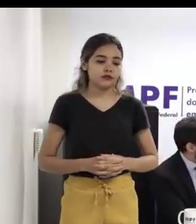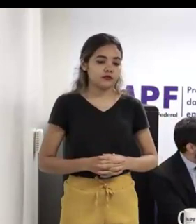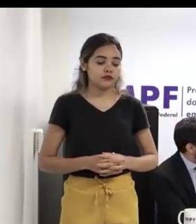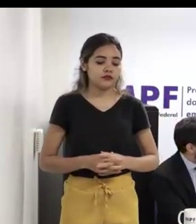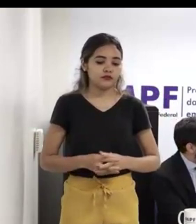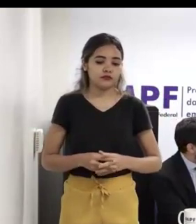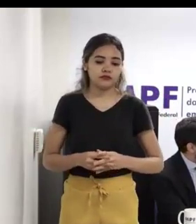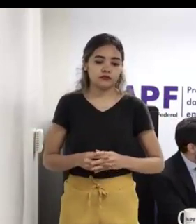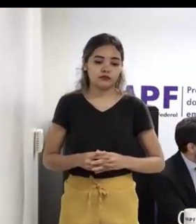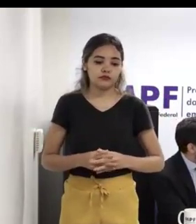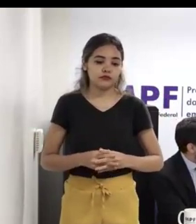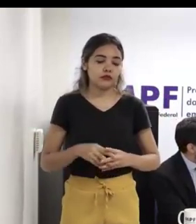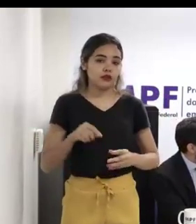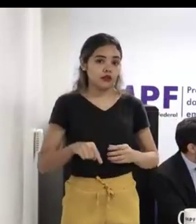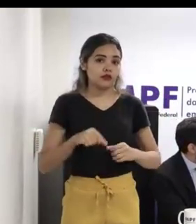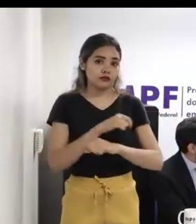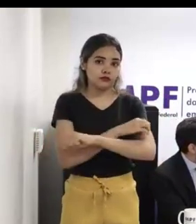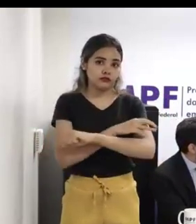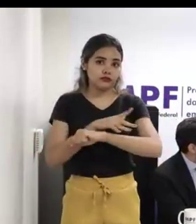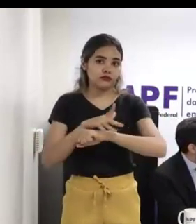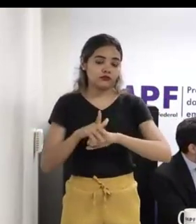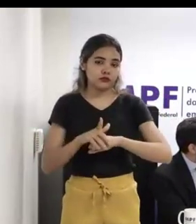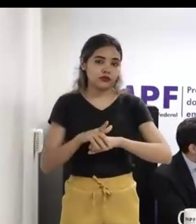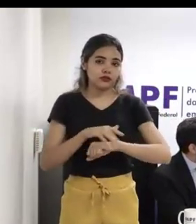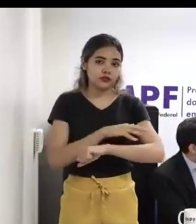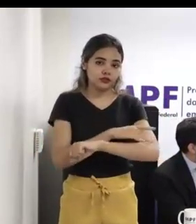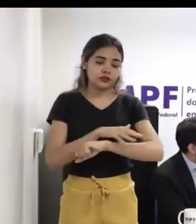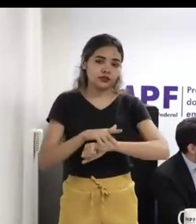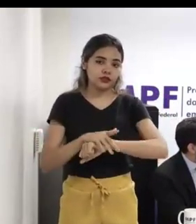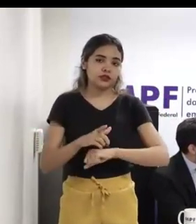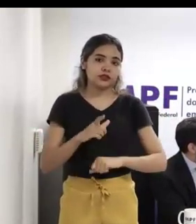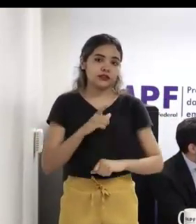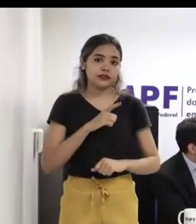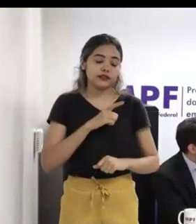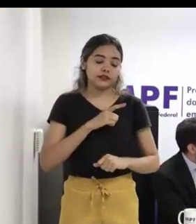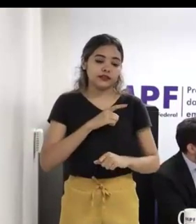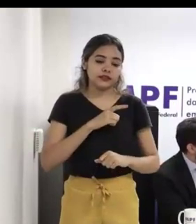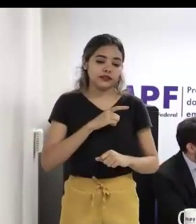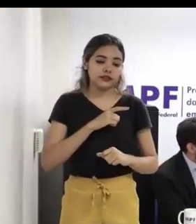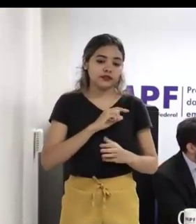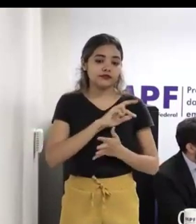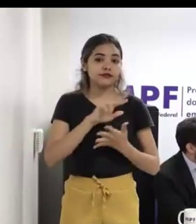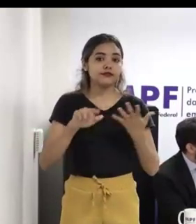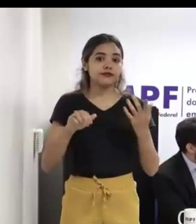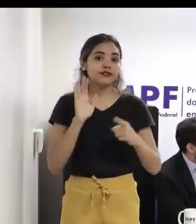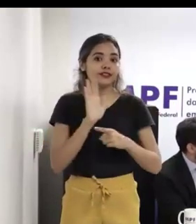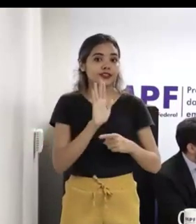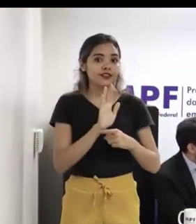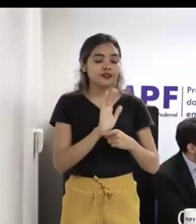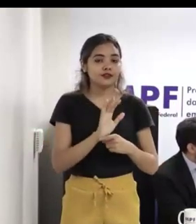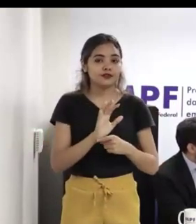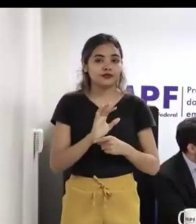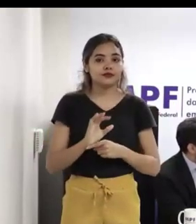nosso município é um um município que tem praticamente toda a rede completa da proteção à Criança e